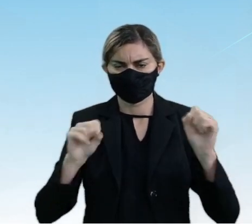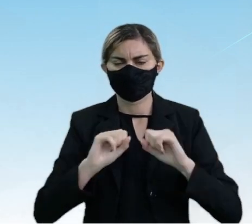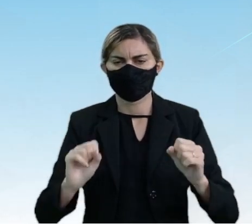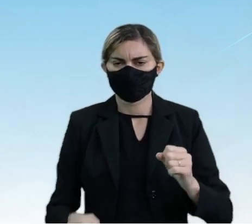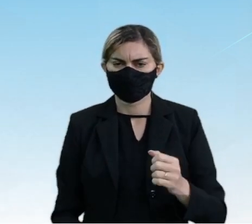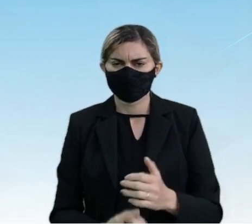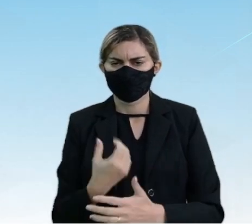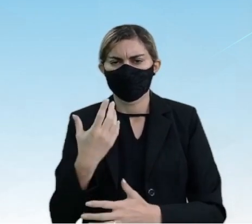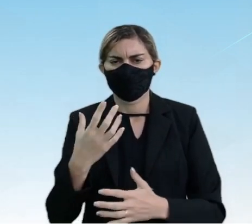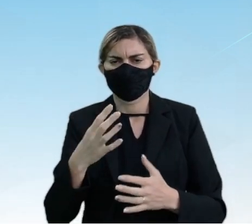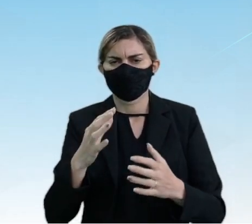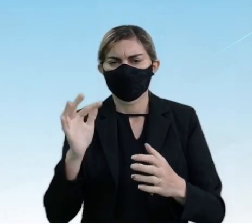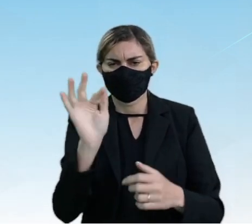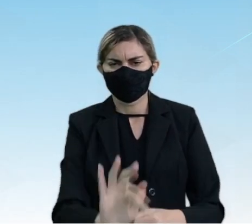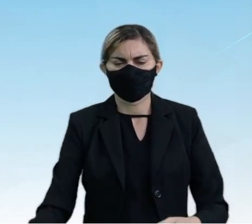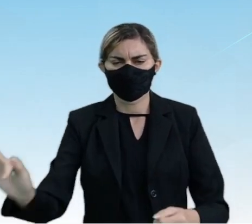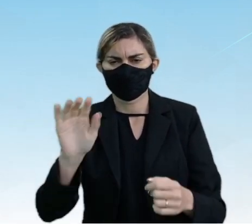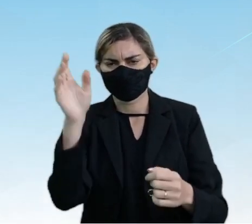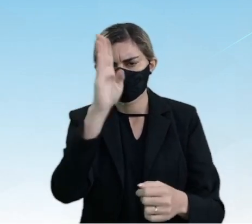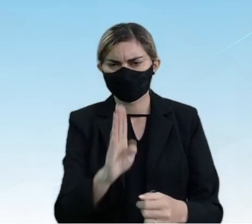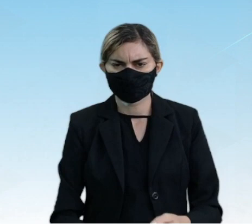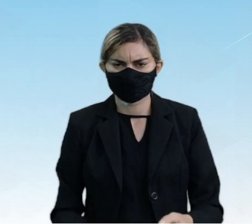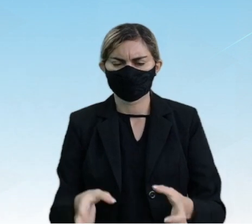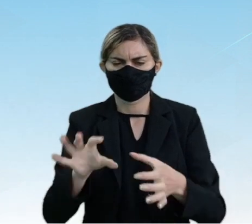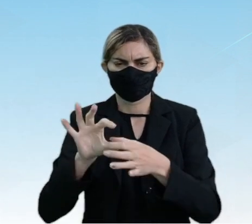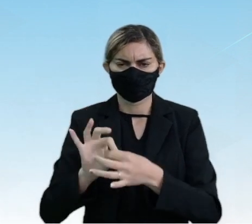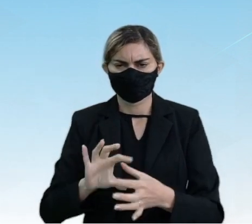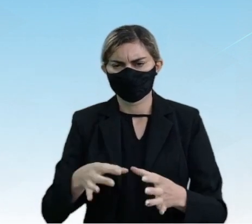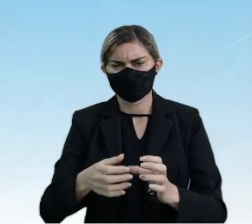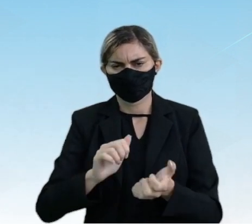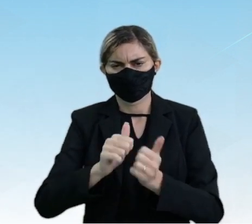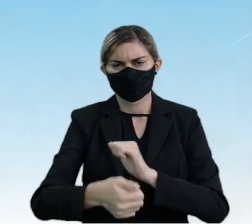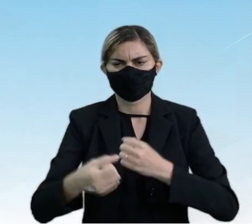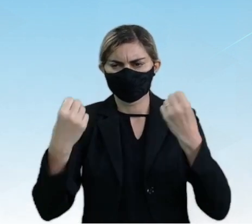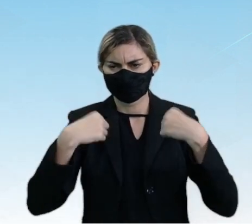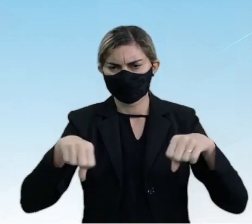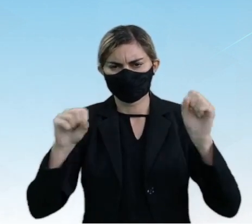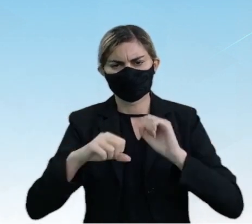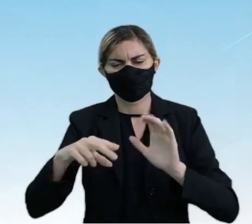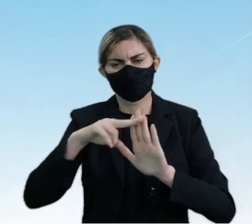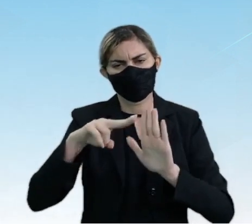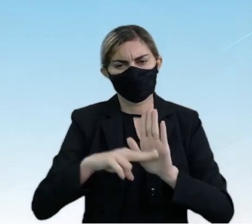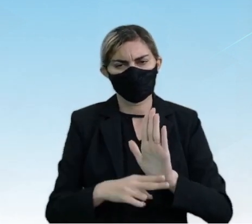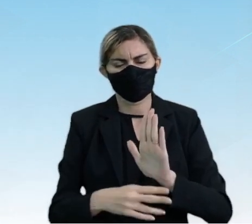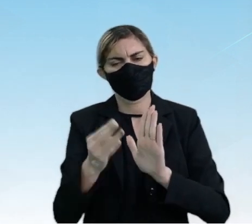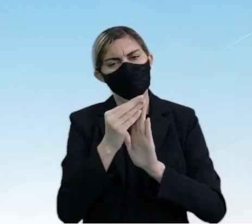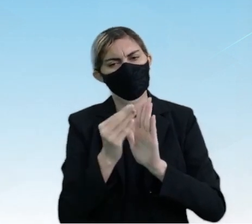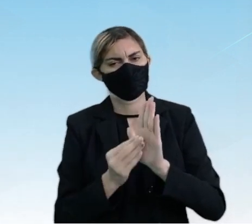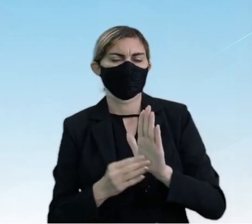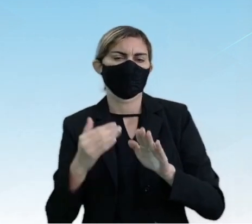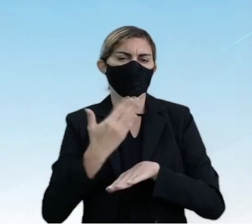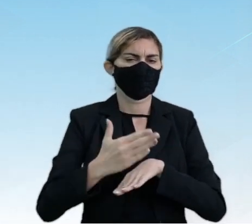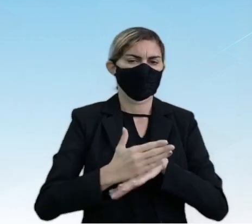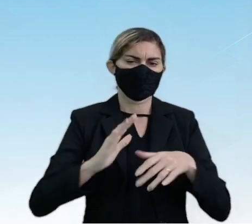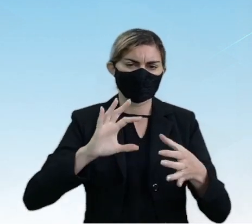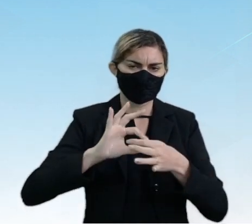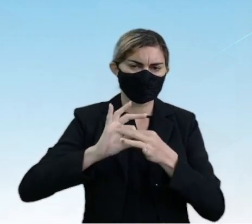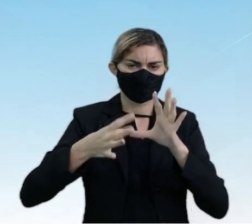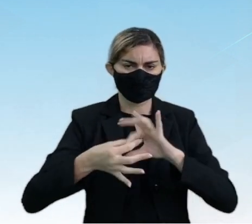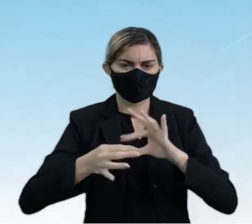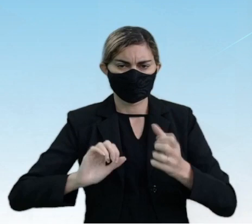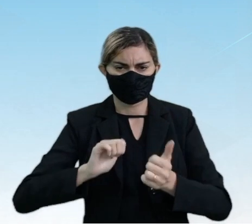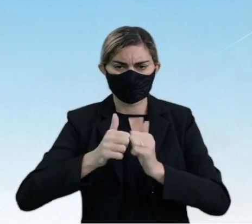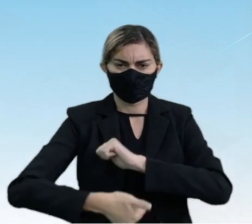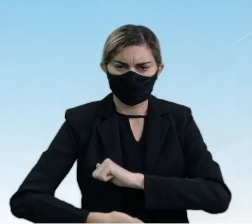Federação Internacional de Ginástica, quando pegaram as modalidades e normatizaram elas para serem praticadas nos Jogos Olímpicos, né, em